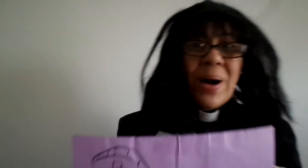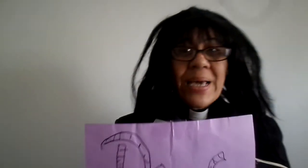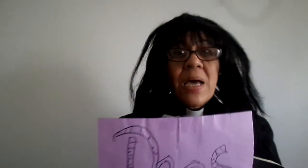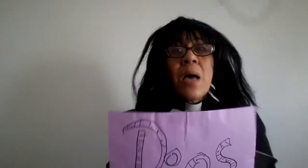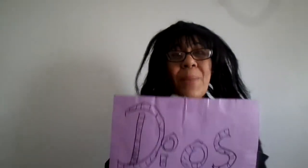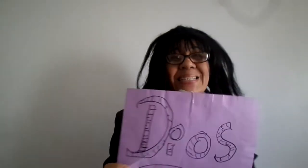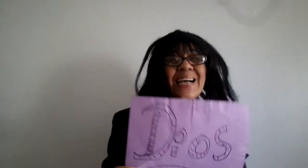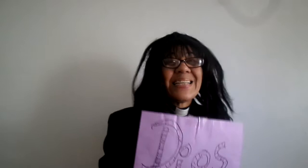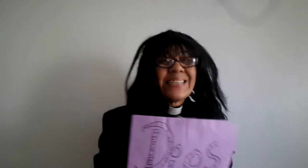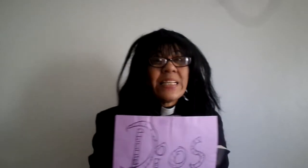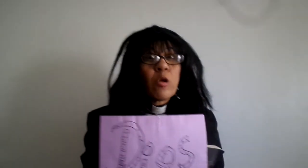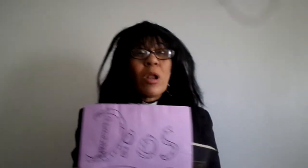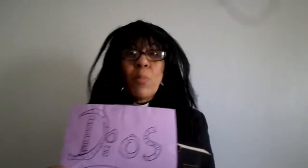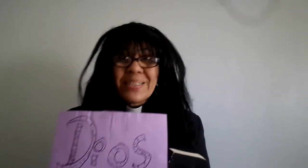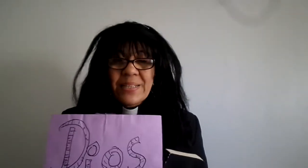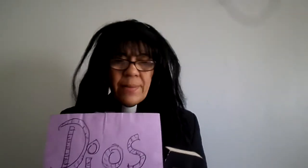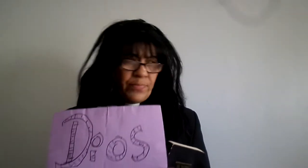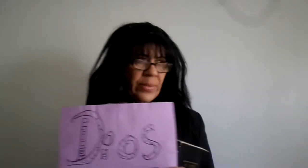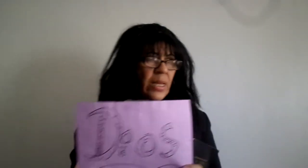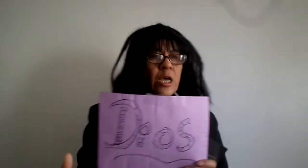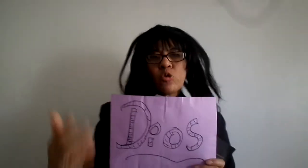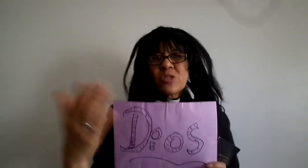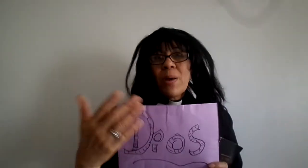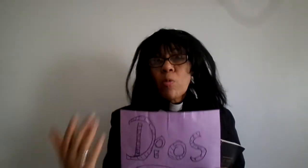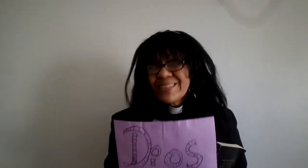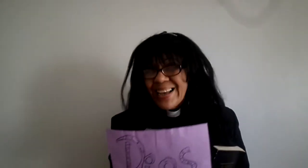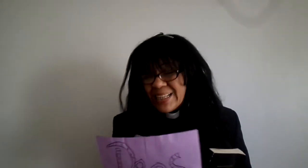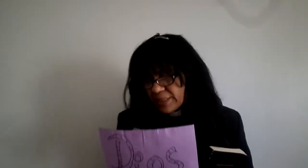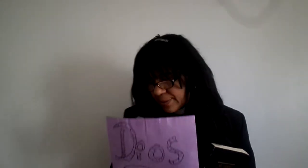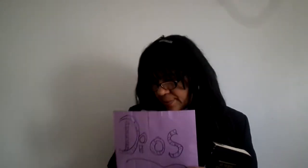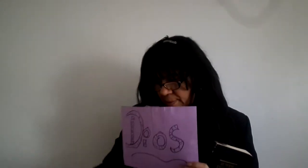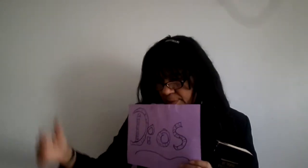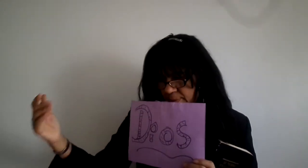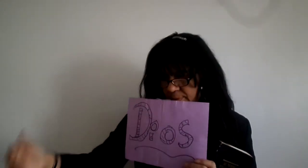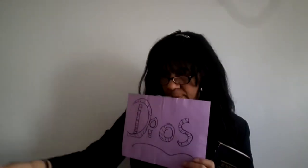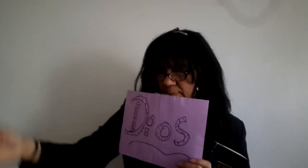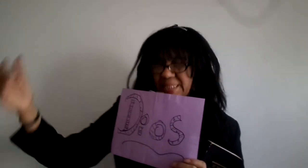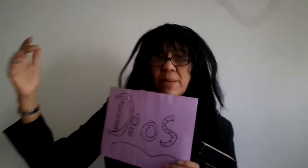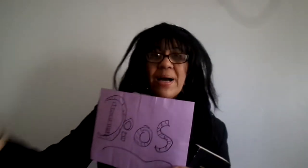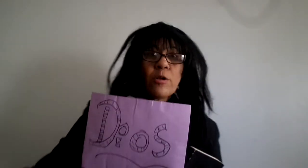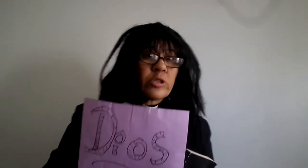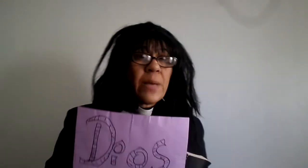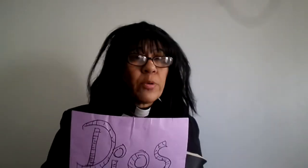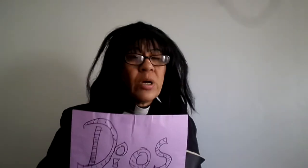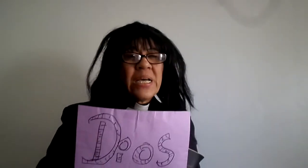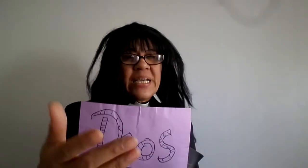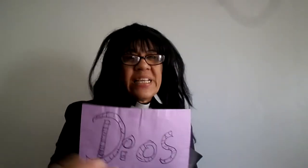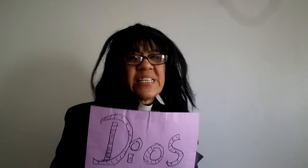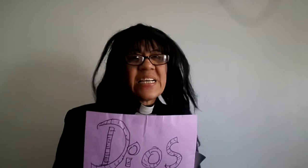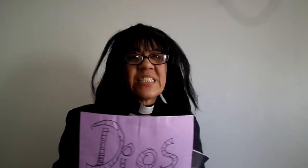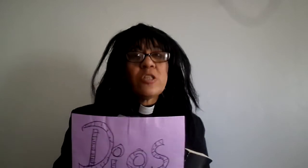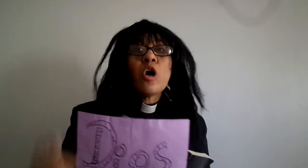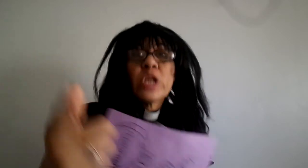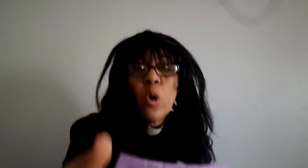¿Para qué? Para sacarle dinero a la humanidad. Tú sabes cuánta gente se van a los templos y te dicen a ti, Dios dijo.